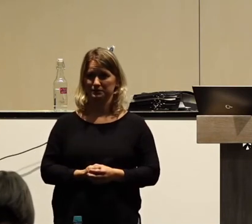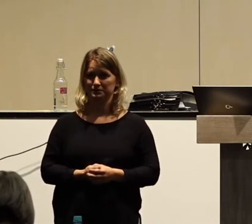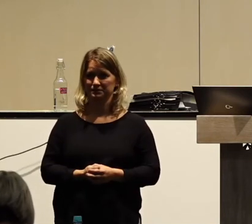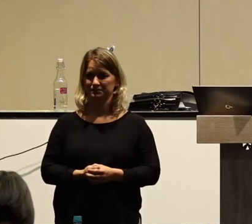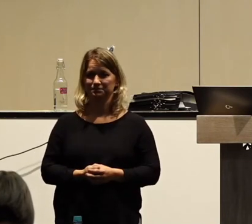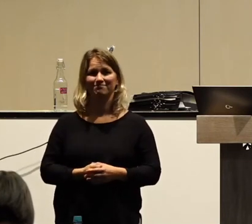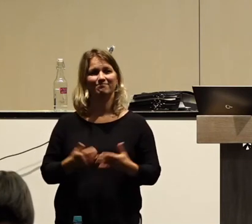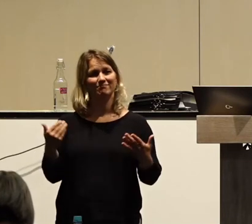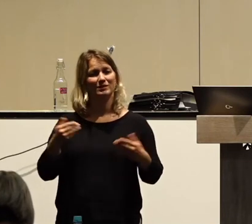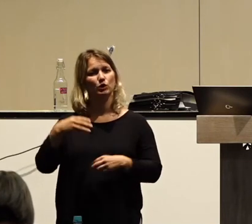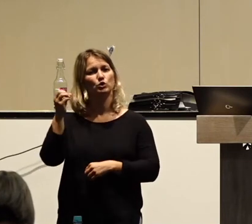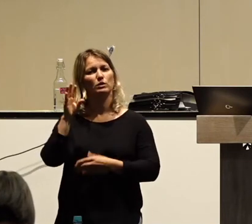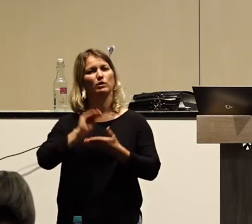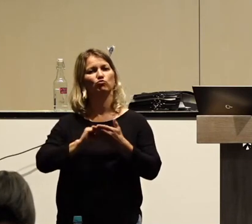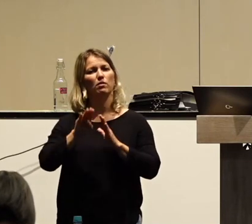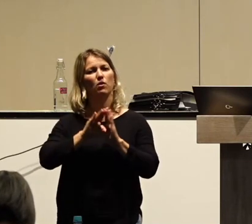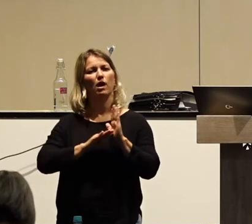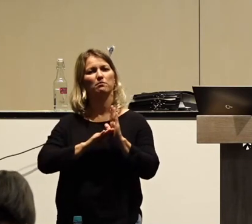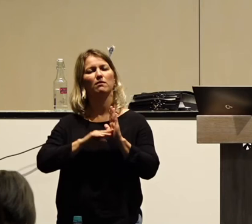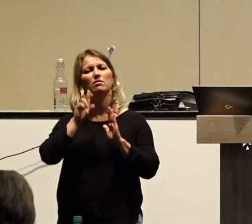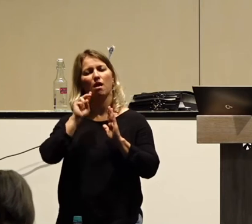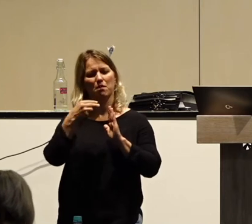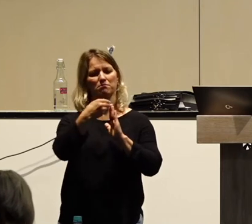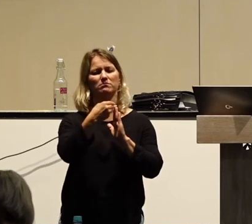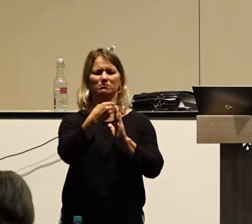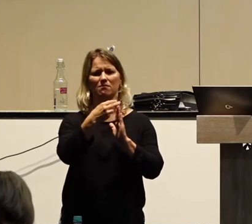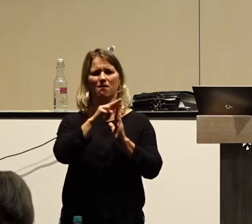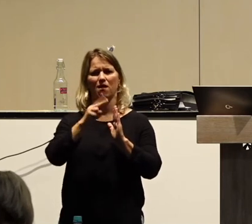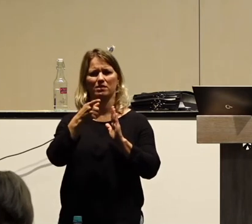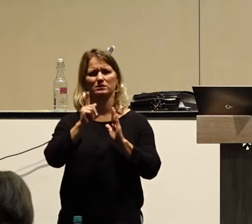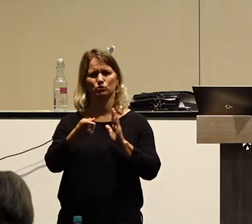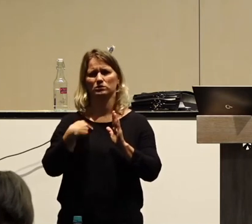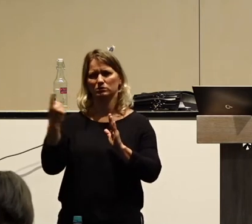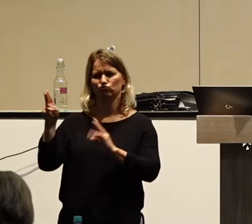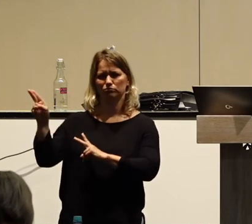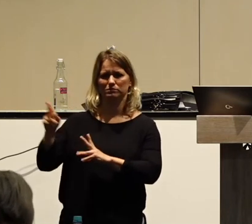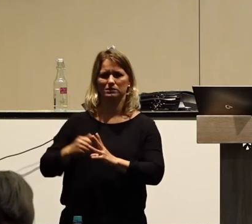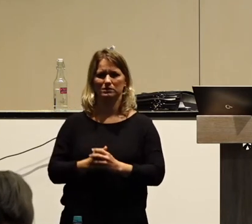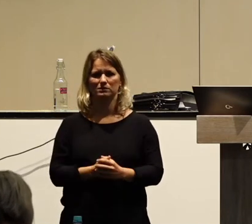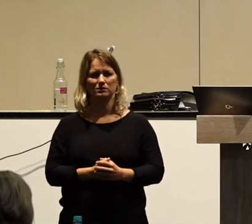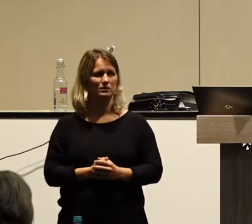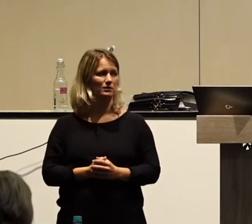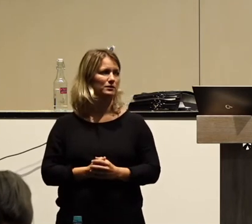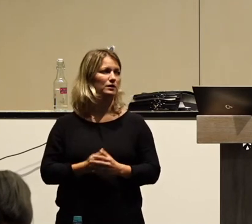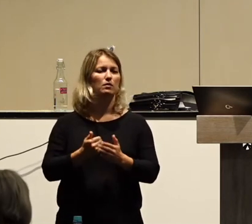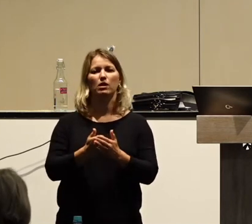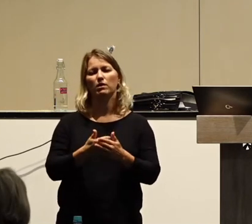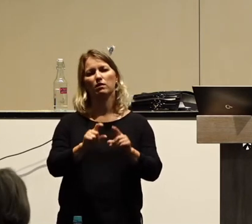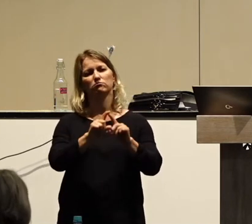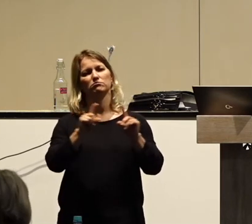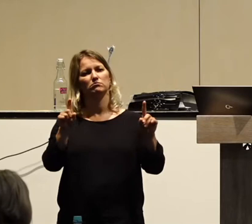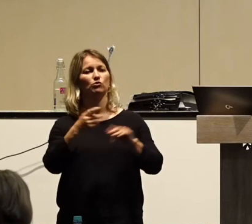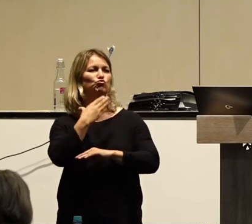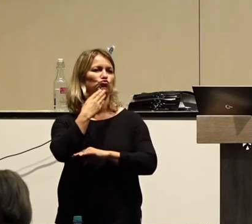Herren, das Sommerschulprogramm hätte eigentlich einen anderen Titel verdient, da gebe ich Herrn Fischer recht, zum Beispiel schöne Ferien,